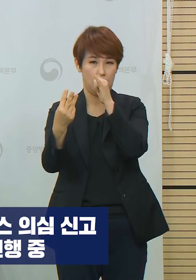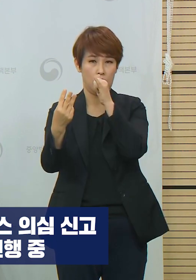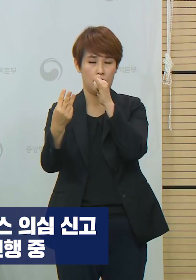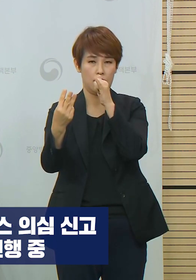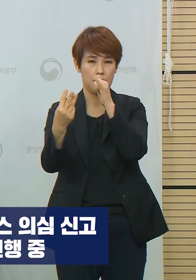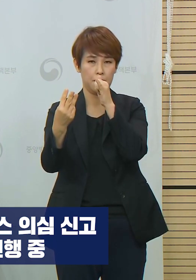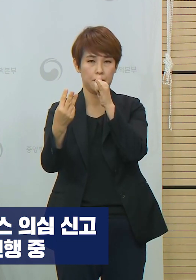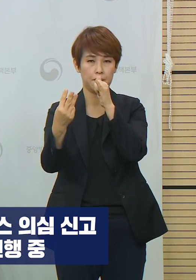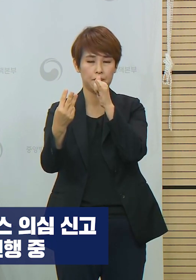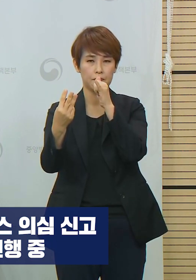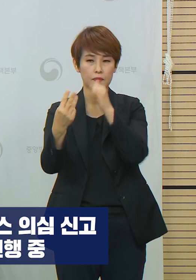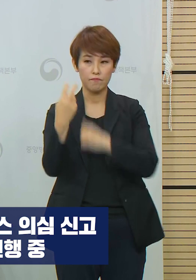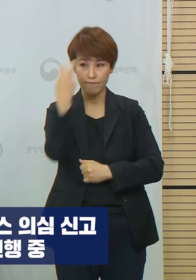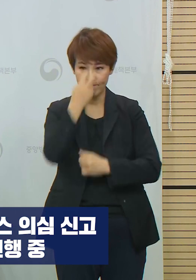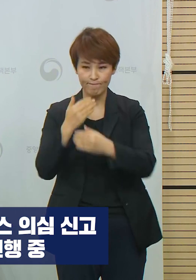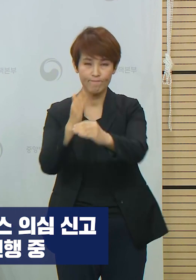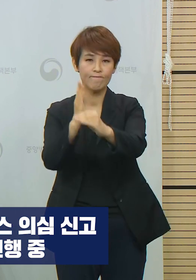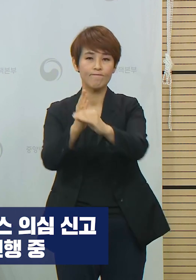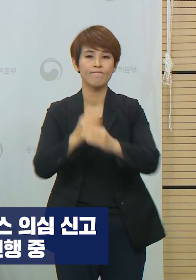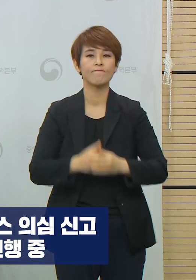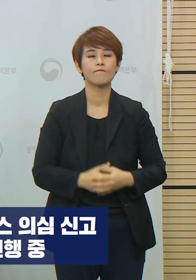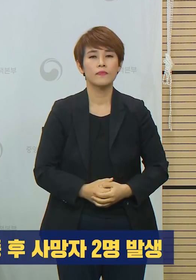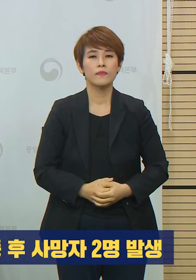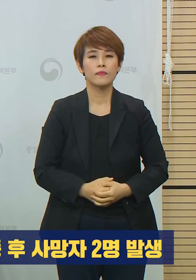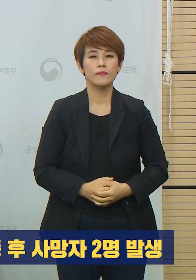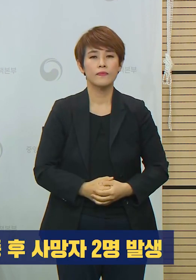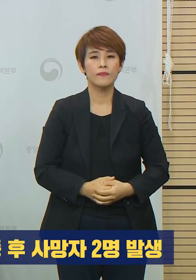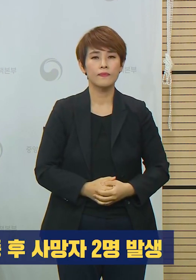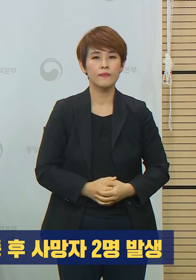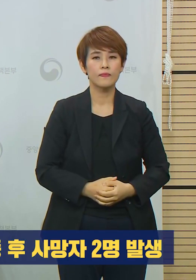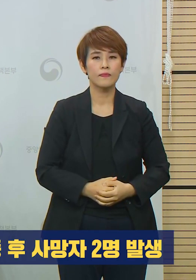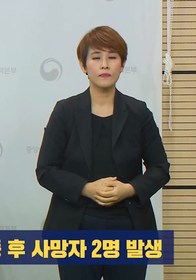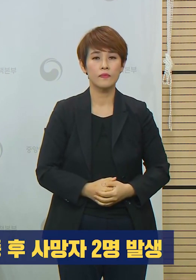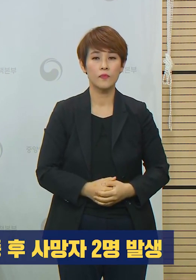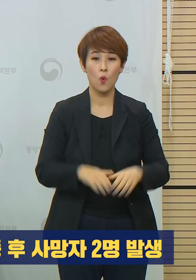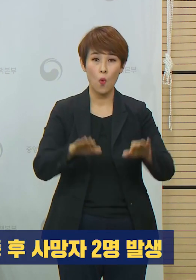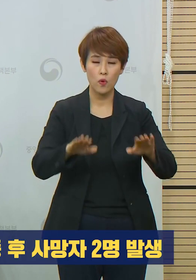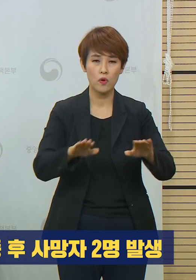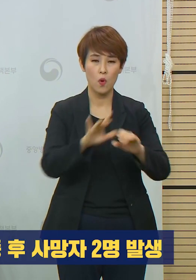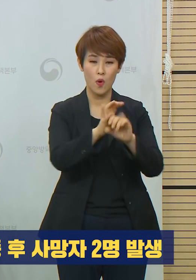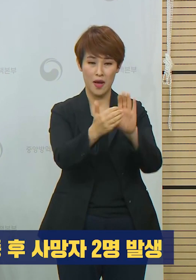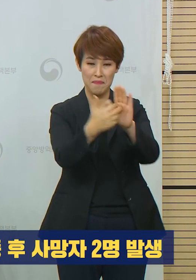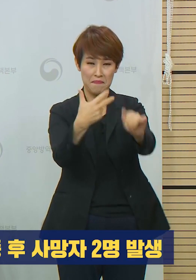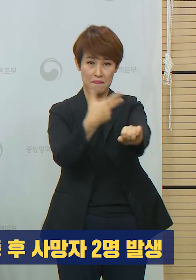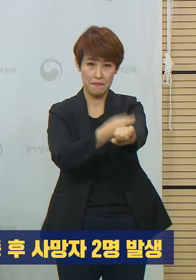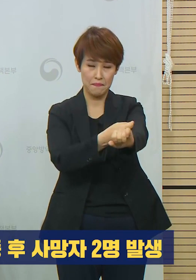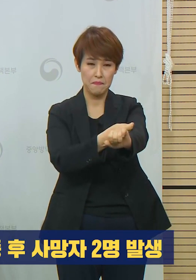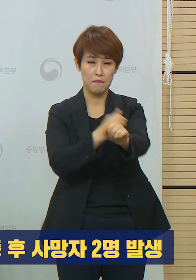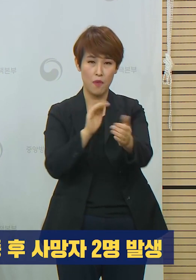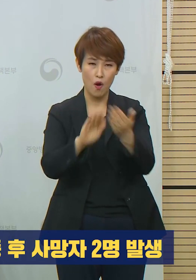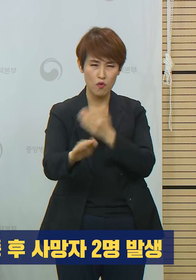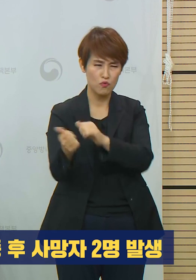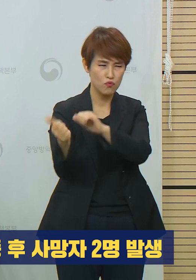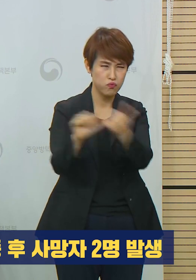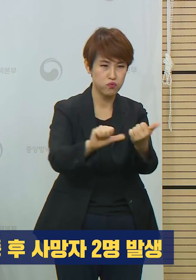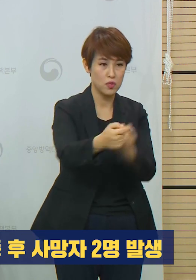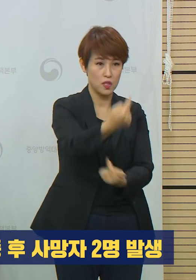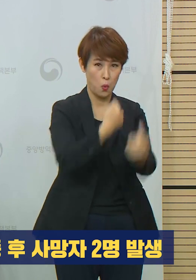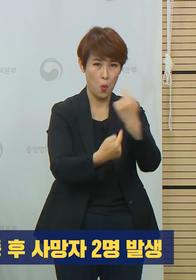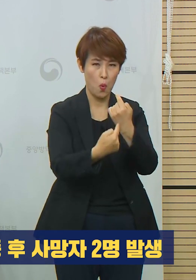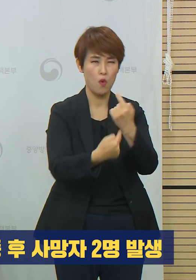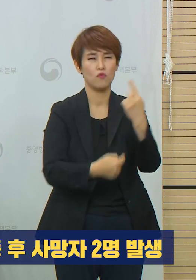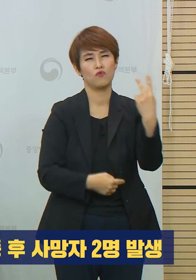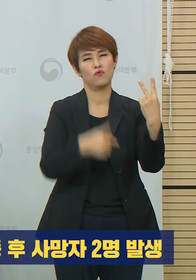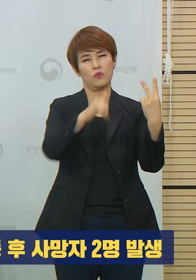3건이 보고가 되어 조사가 진행 중인 상황입니다. 금일 코로나19 예방접종 후 사망으로 신고된